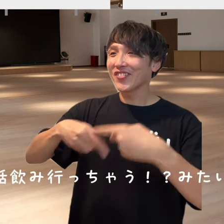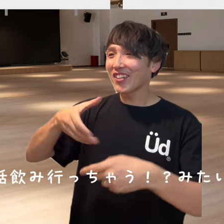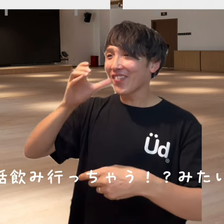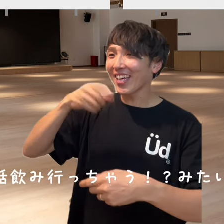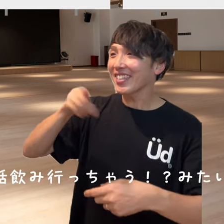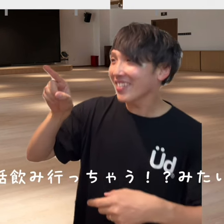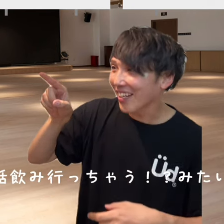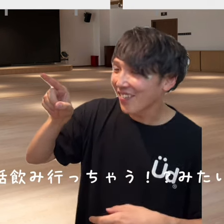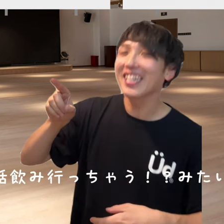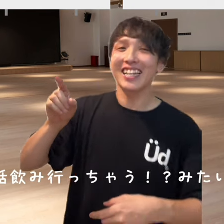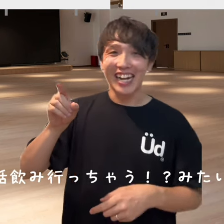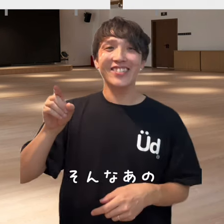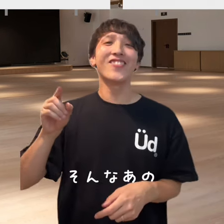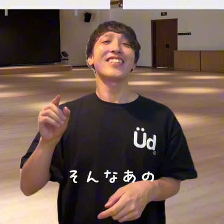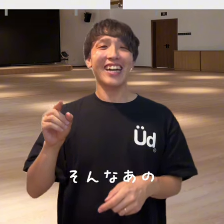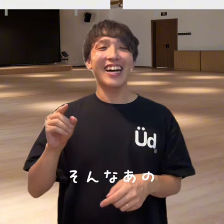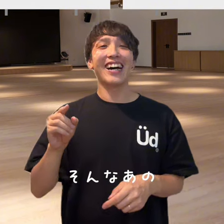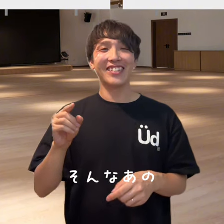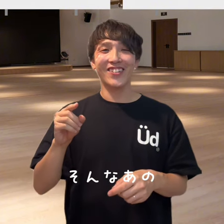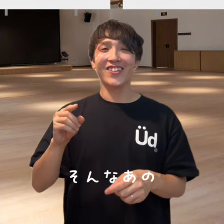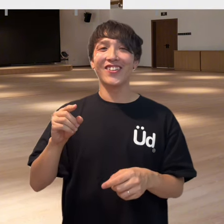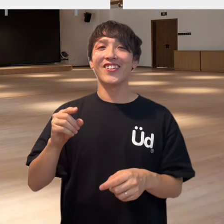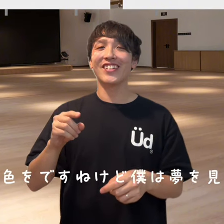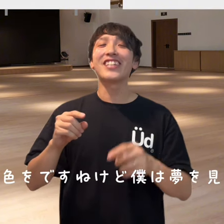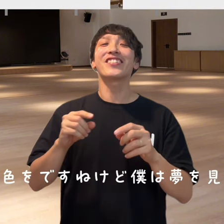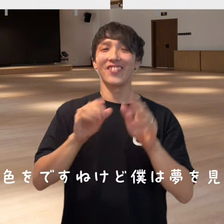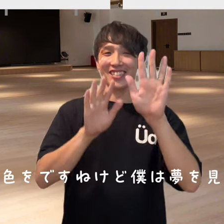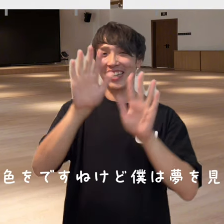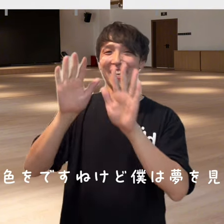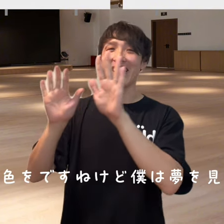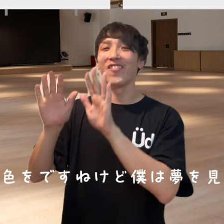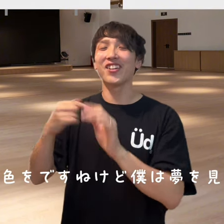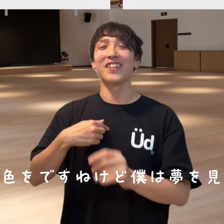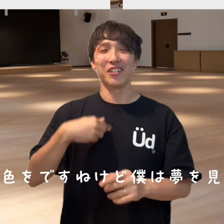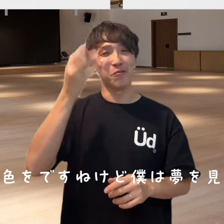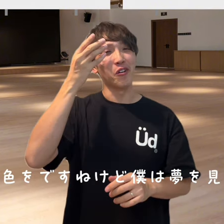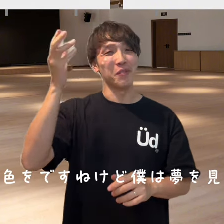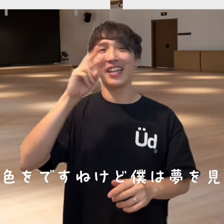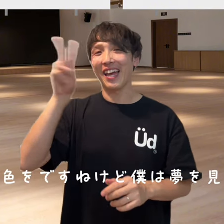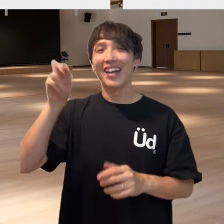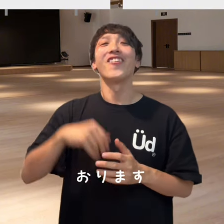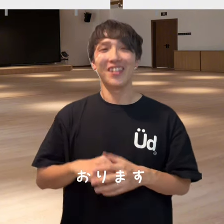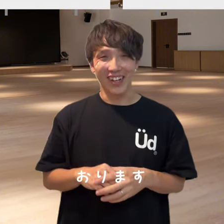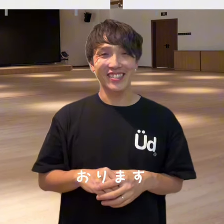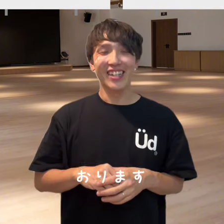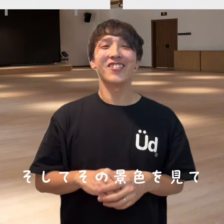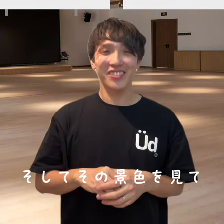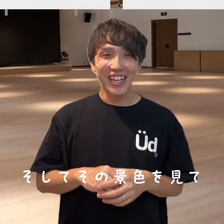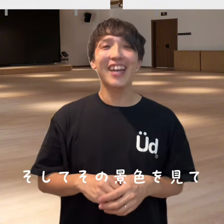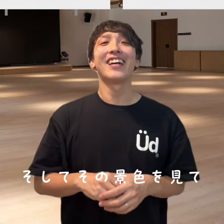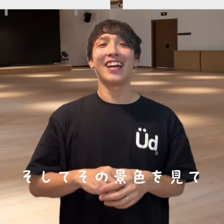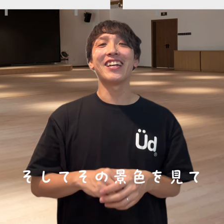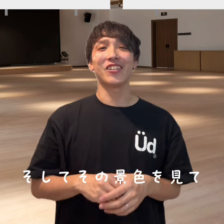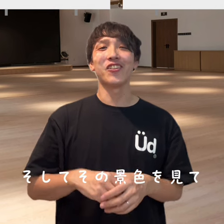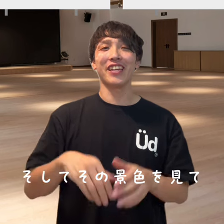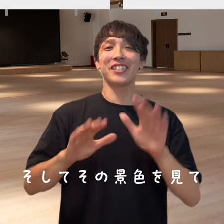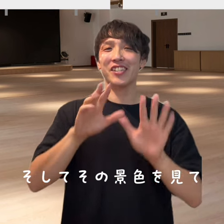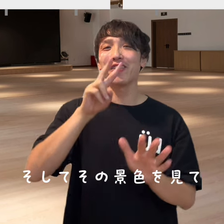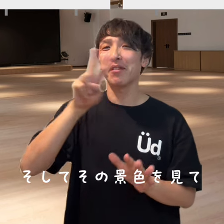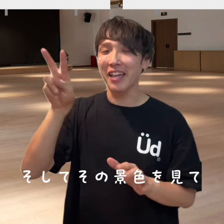並み行っちゃうみたいな、そんな景色をですね、結構僕は夢を見ております。そしてその景色を見て